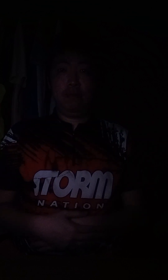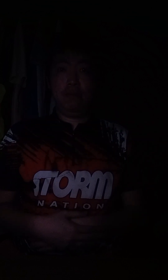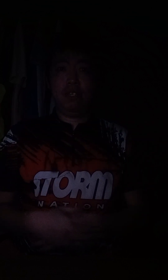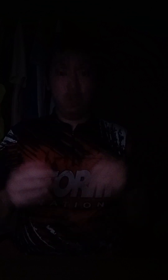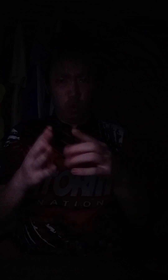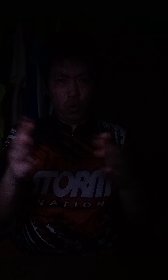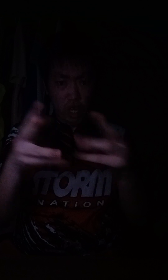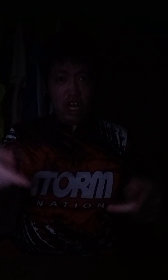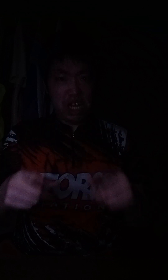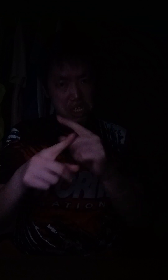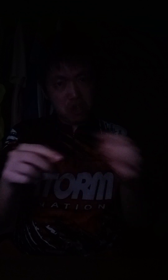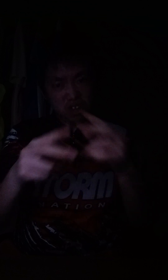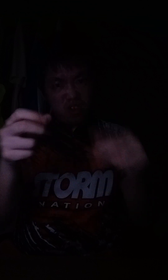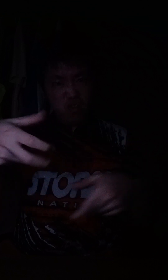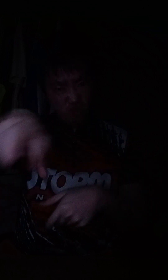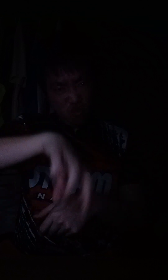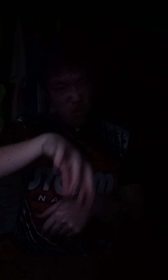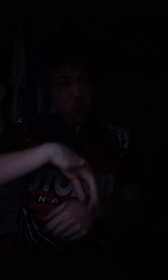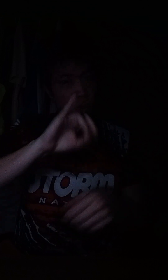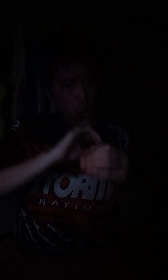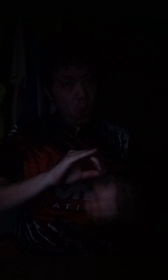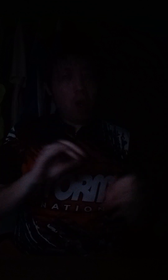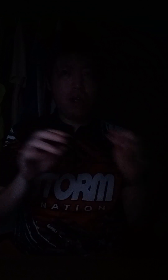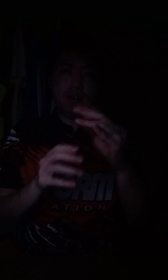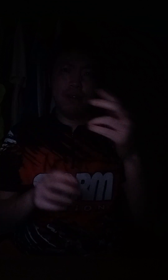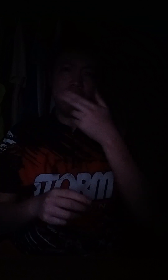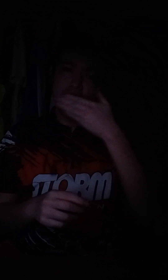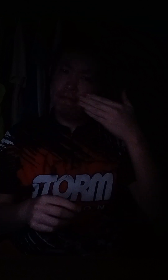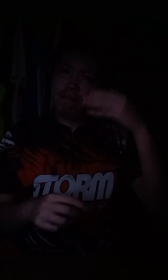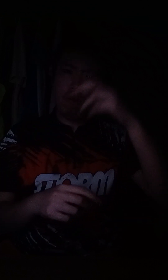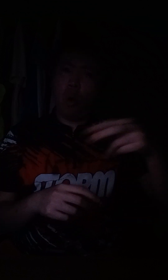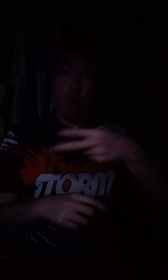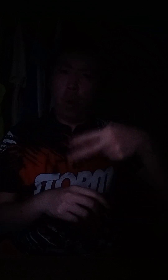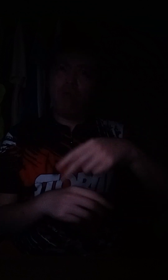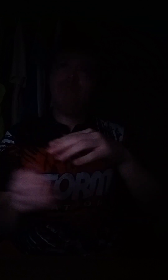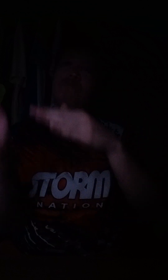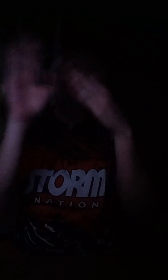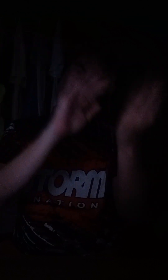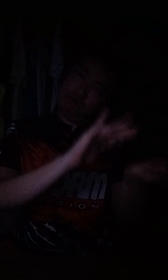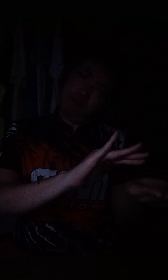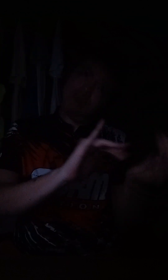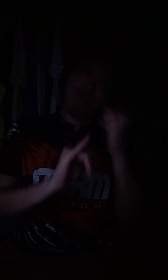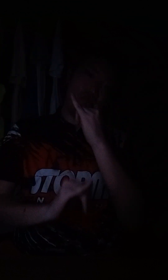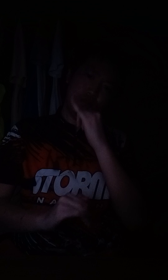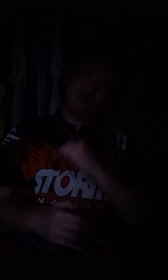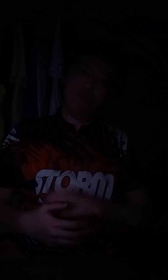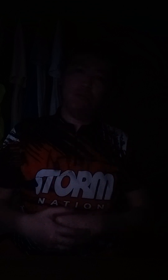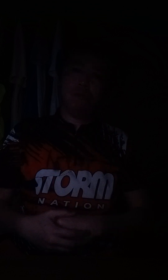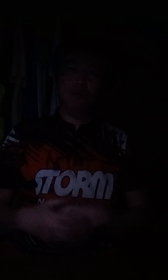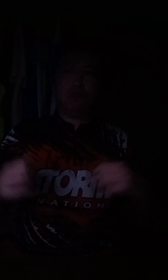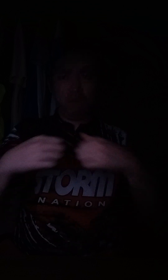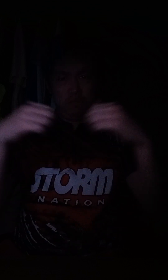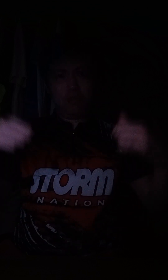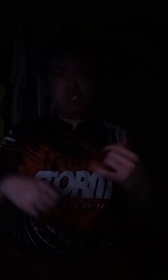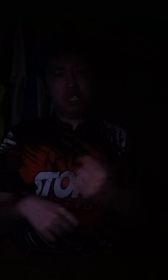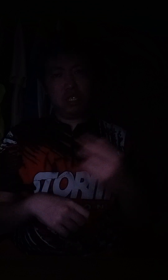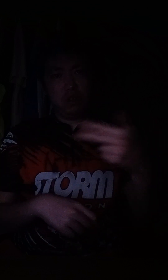고속도로 보호난간이 휘어져 있고 그 아래로 빨간색 버스가 누워 있습니다. 사고 충격으로 버스 앞